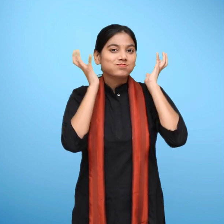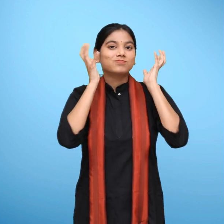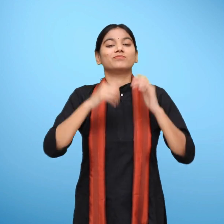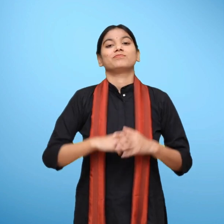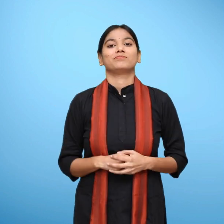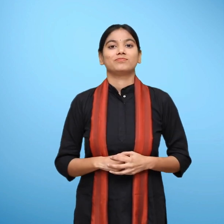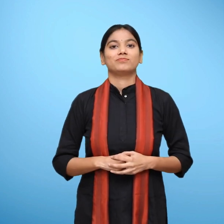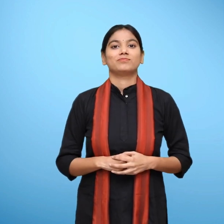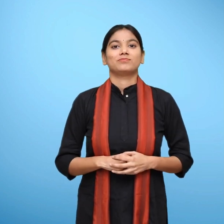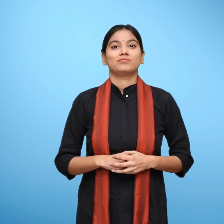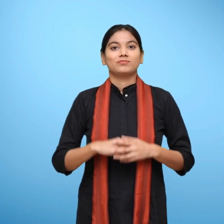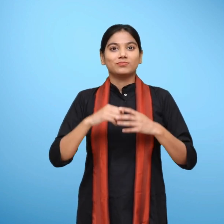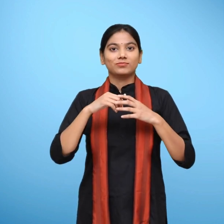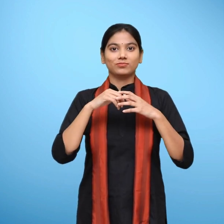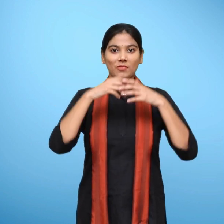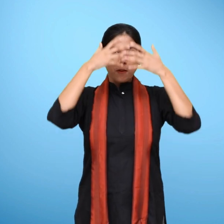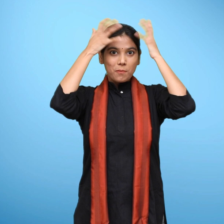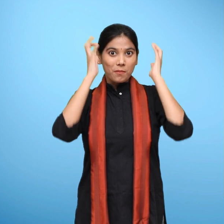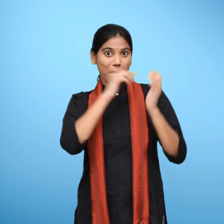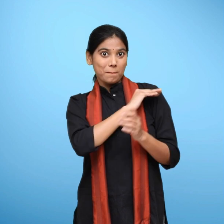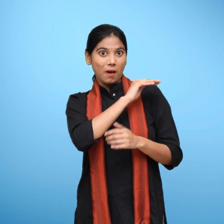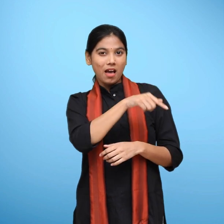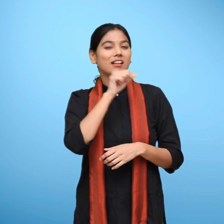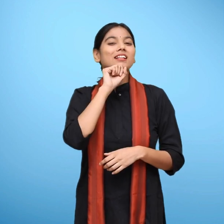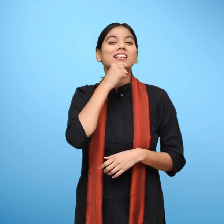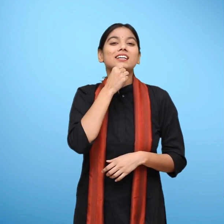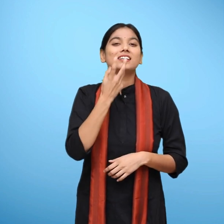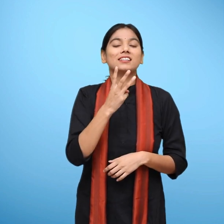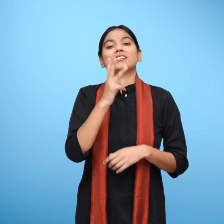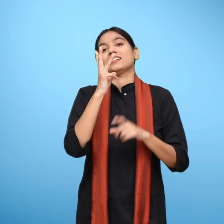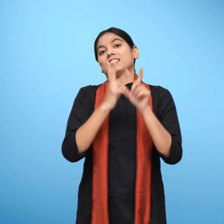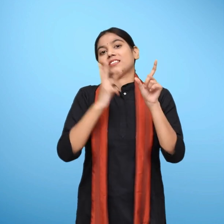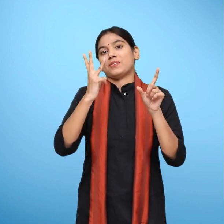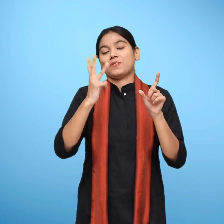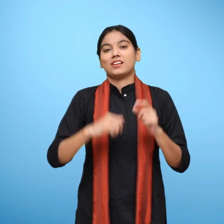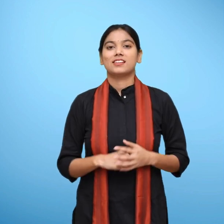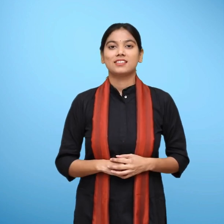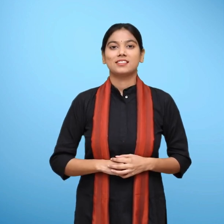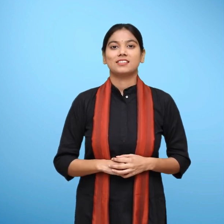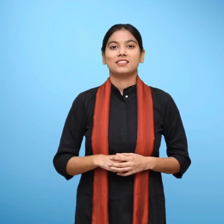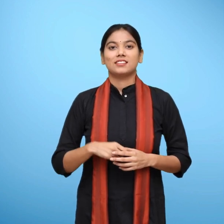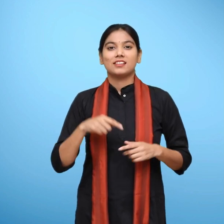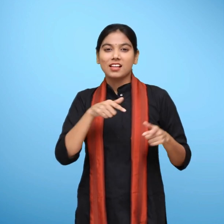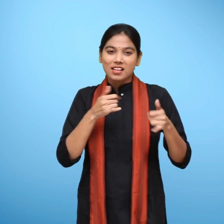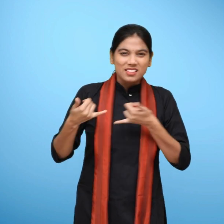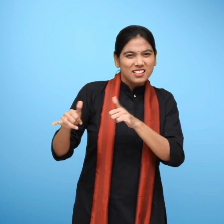दिवाकर दिवाकर 3 साल का है वह बहुत नटखट और